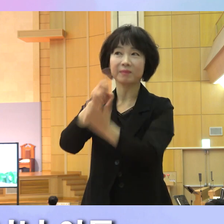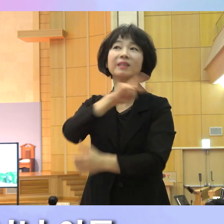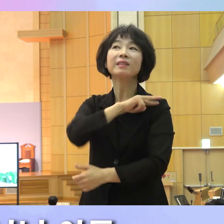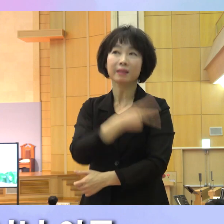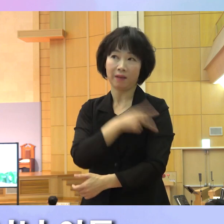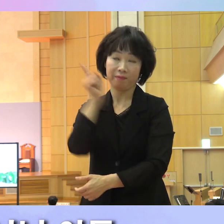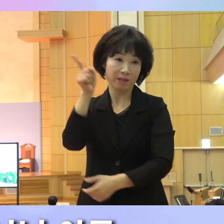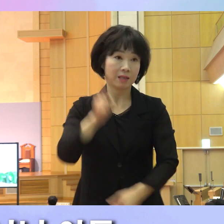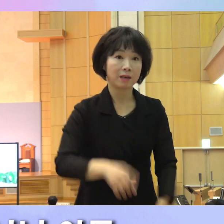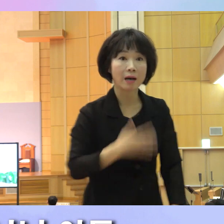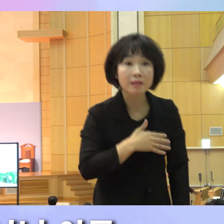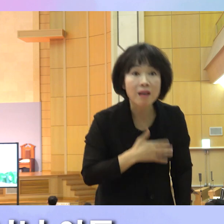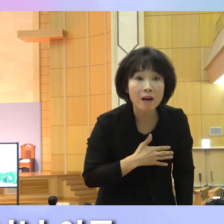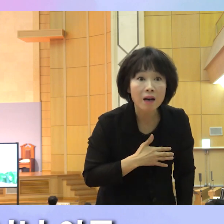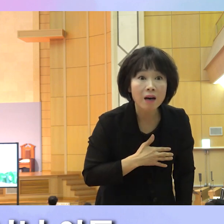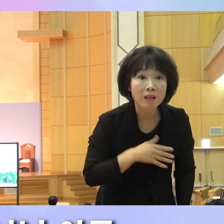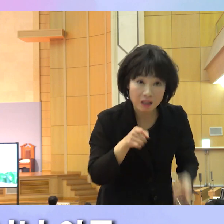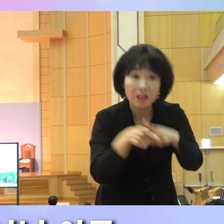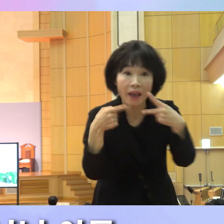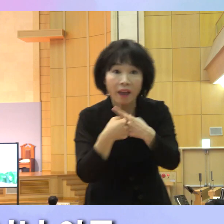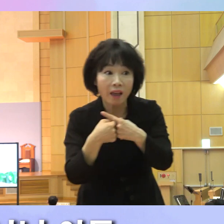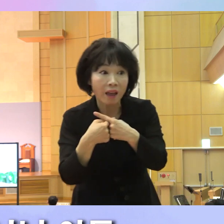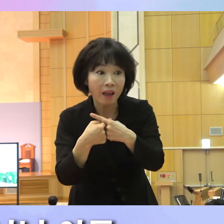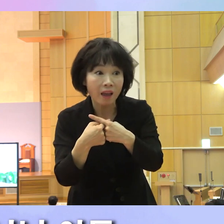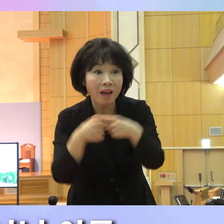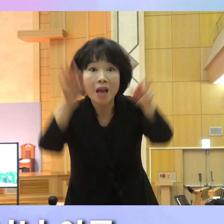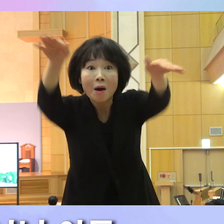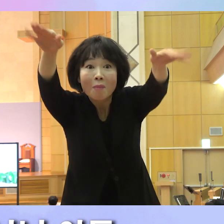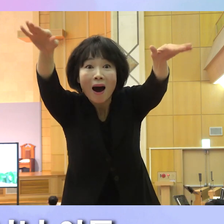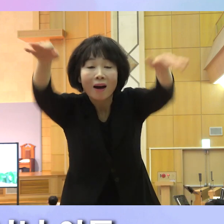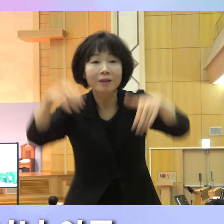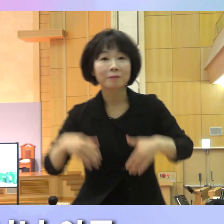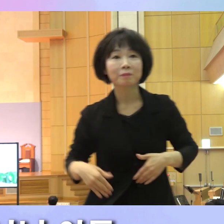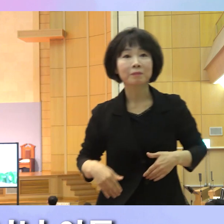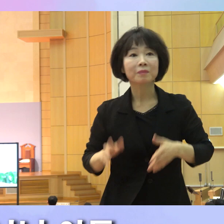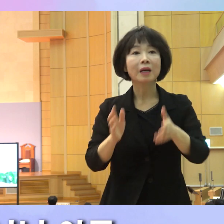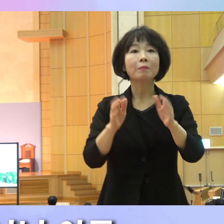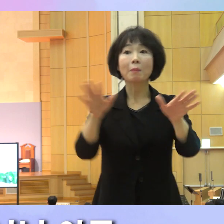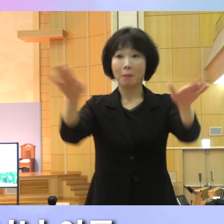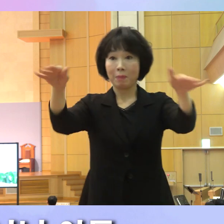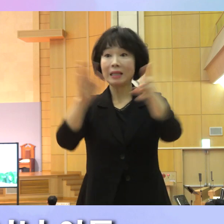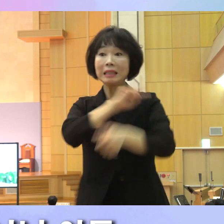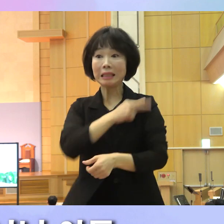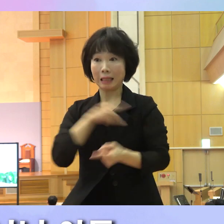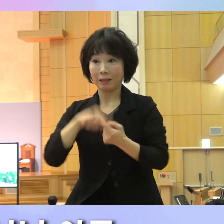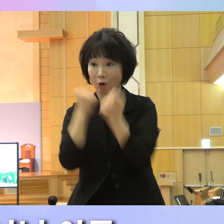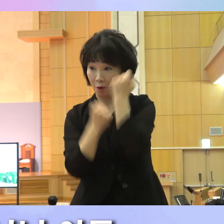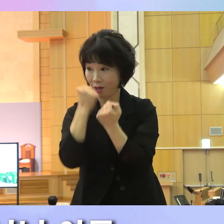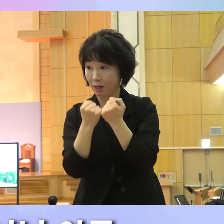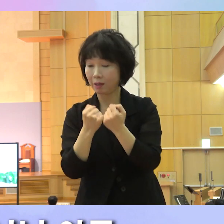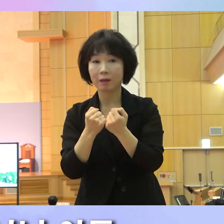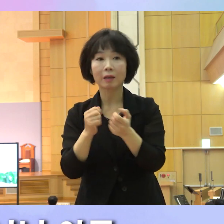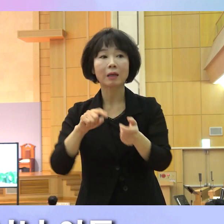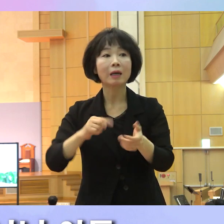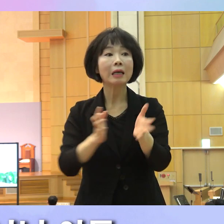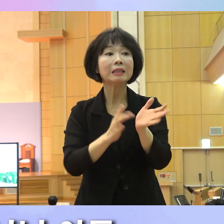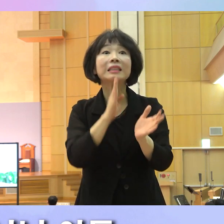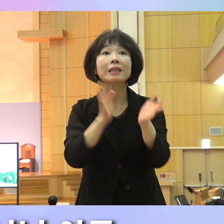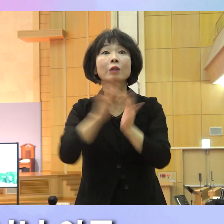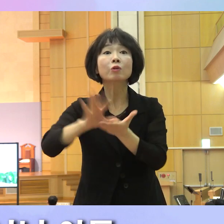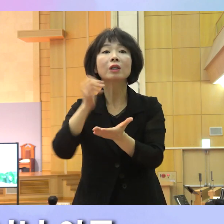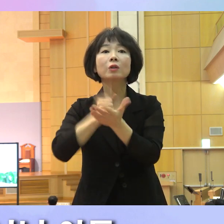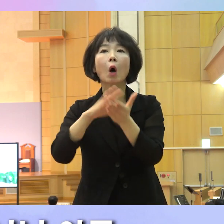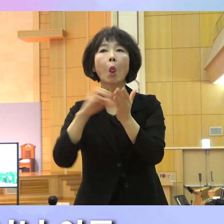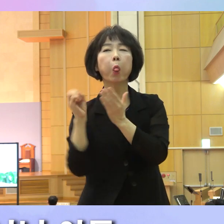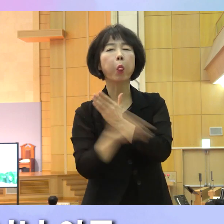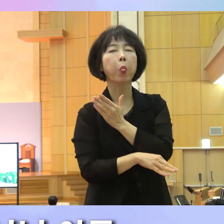자기가 자칭 그리스도라고 하려니까, 자기가 예수라고 하려니까, 예수님은 그리스도는 한